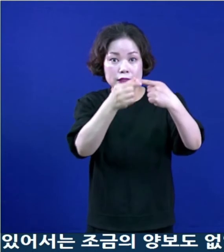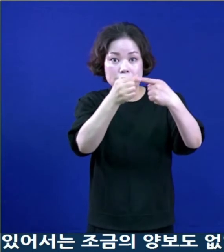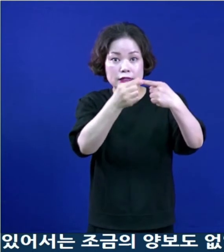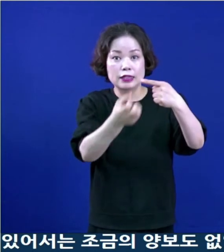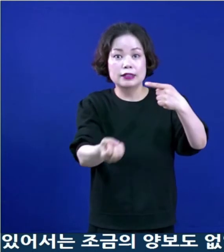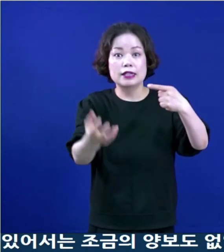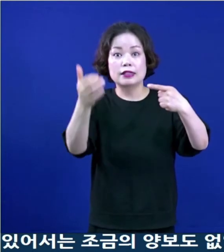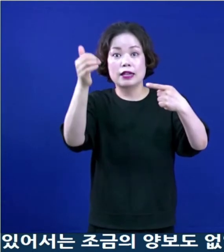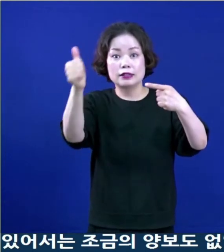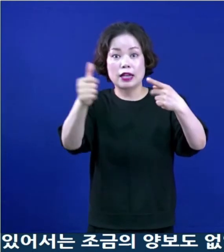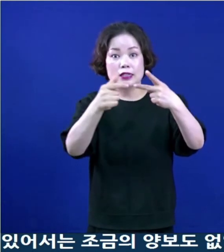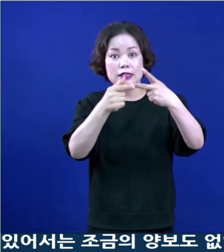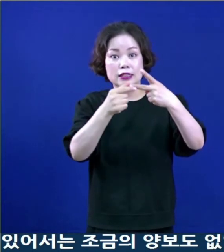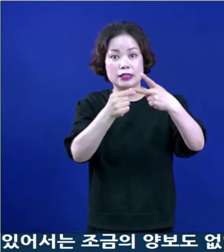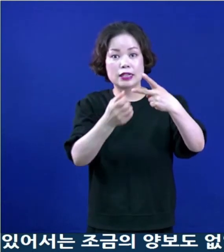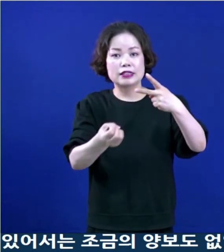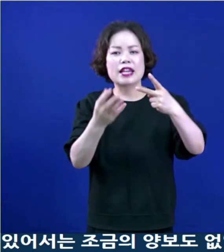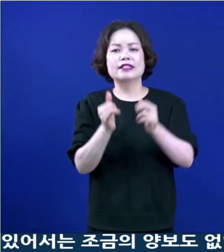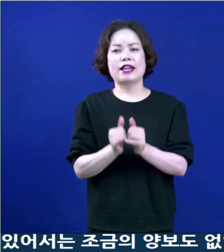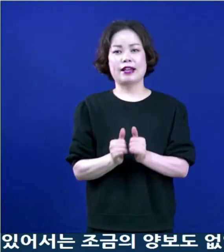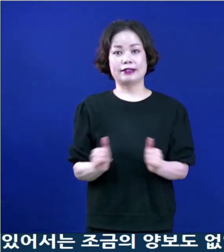제사장, 2번 제사자.